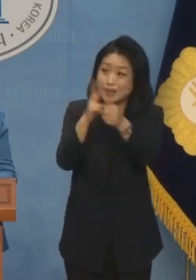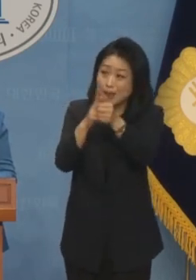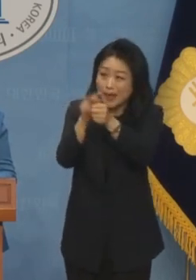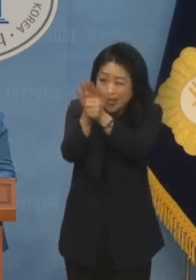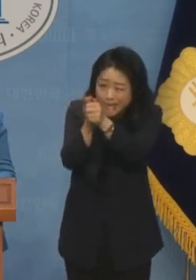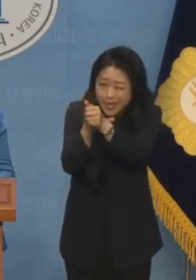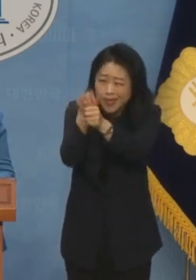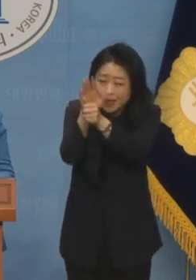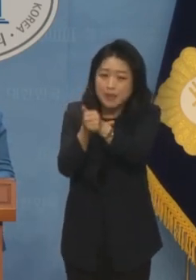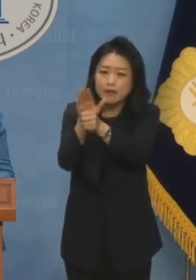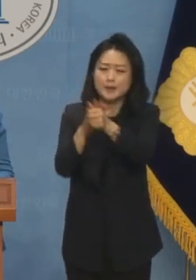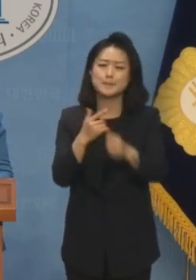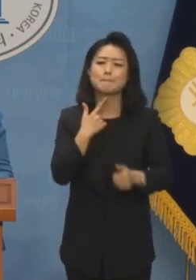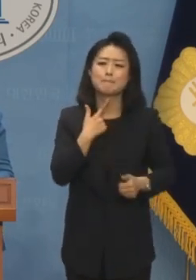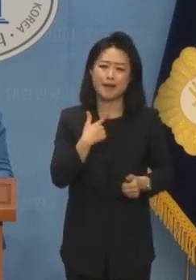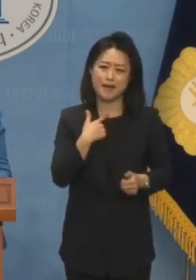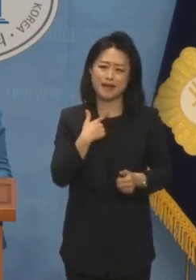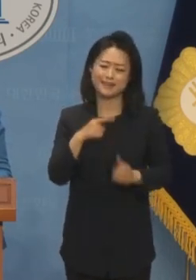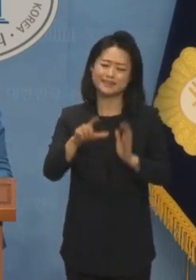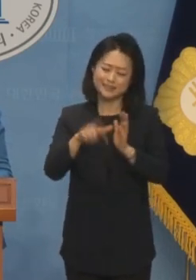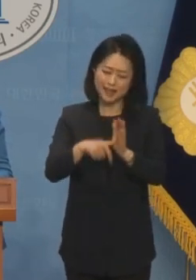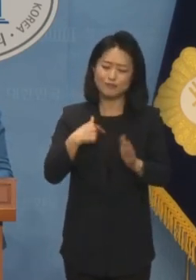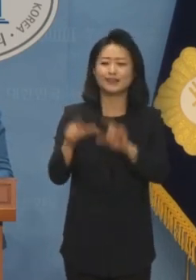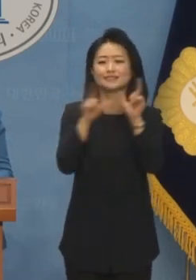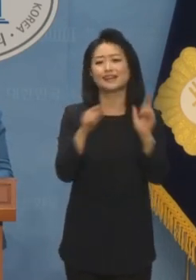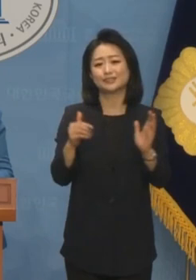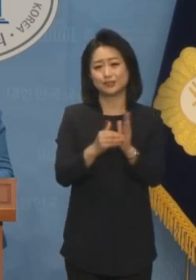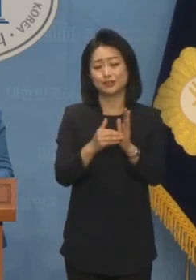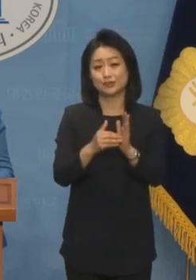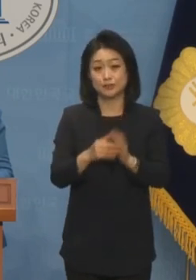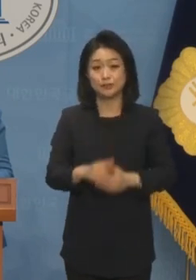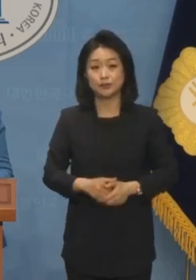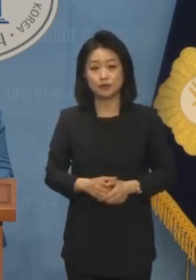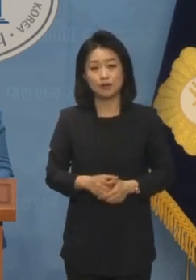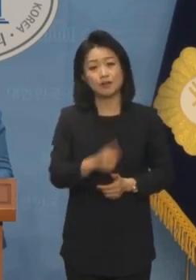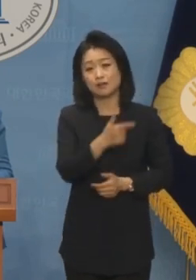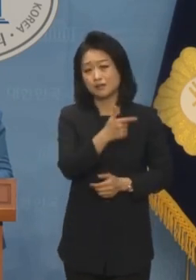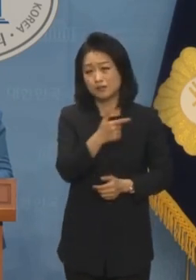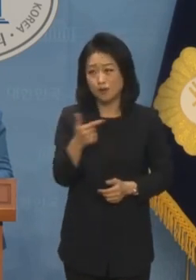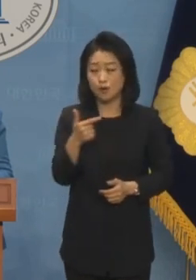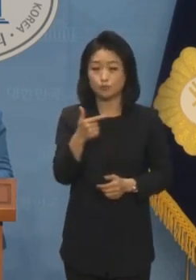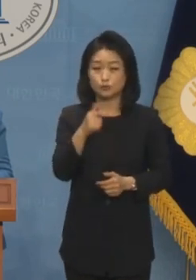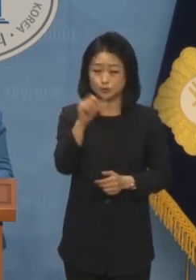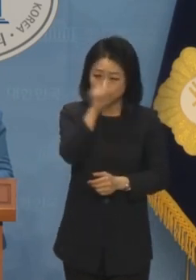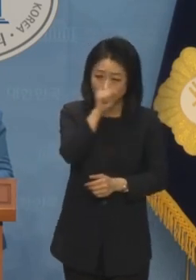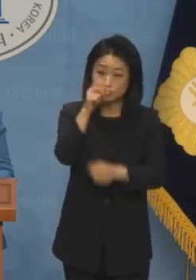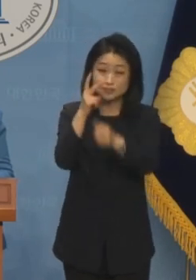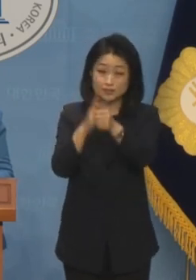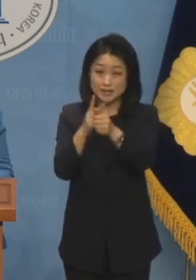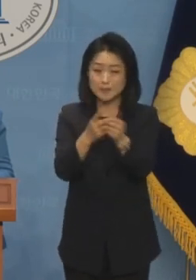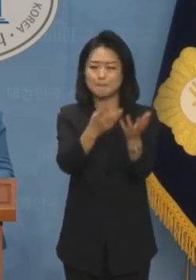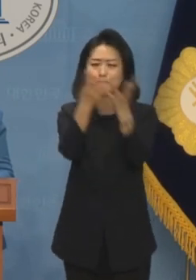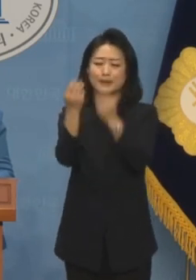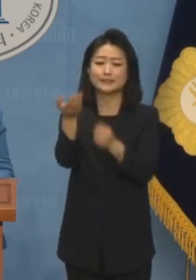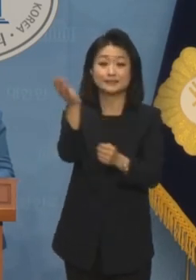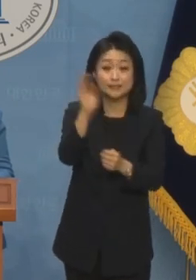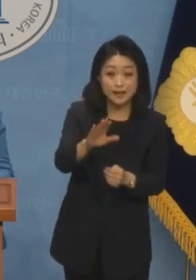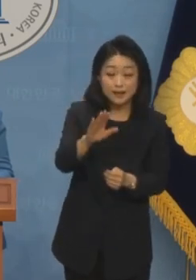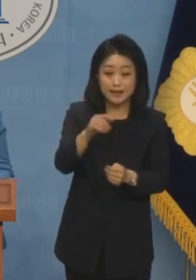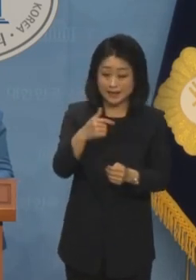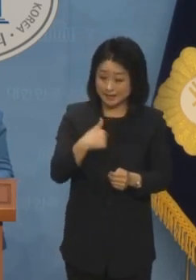비위를 맞추지 않을 수 없는 시대를 살아왔습니다. 너무나 좋은 선생님이 많았습니다.